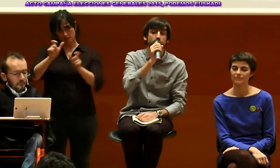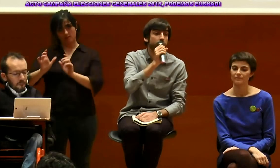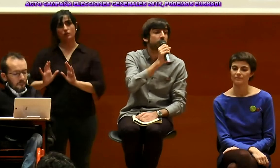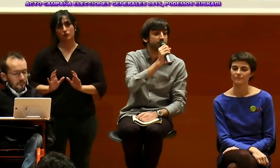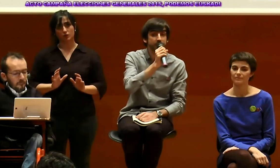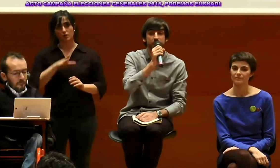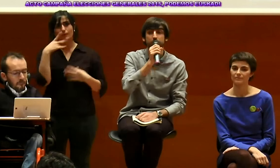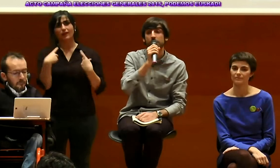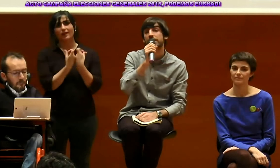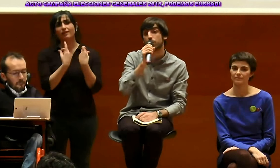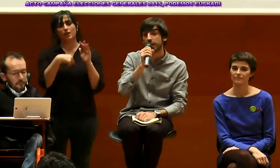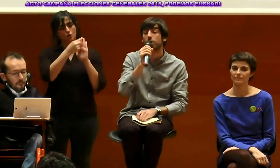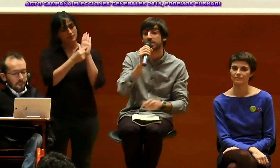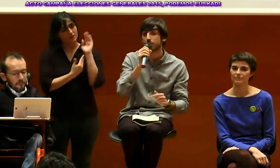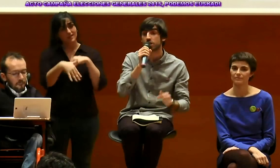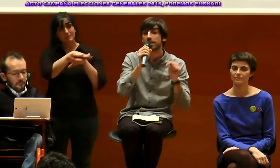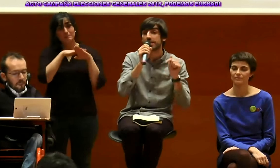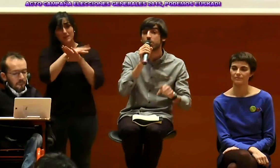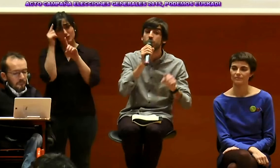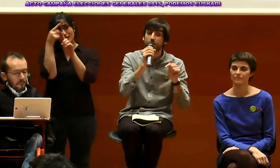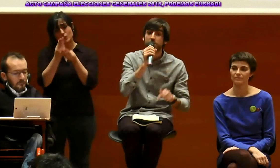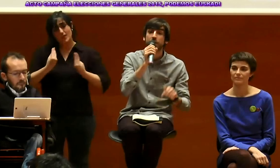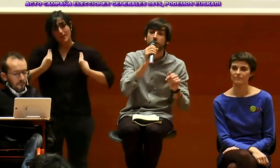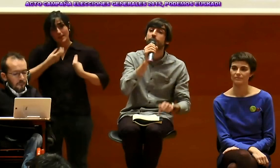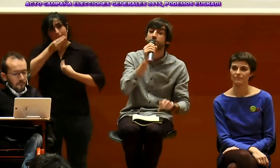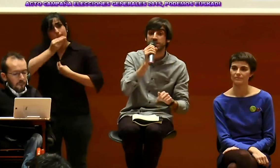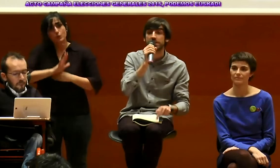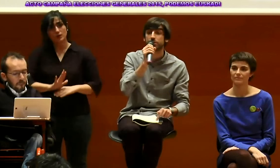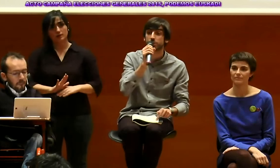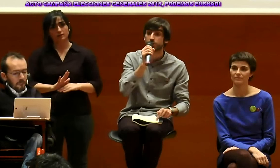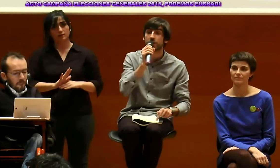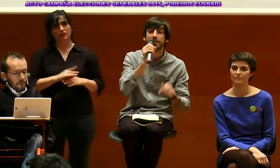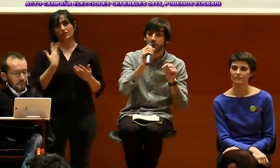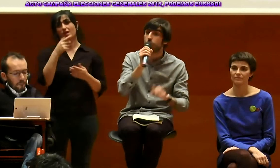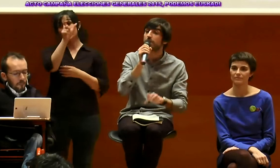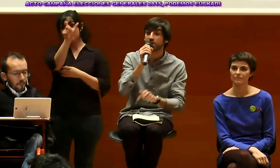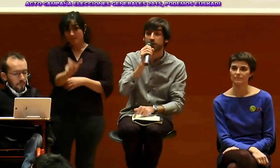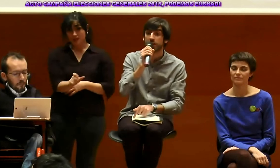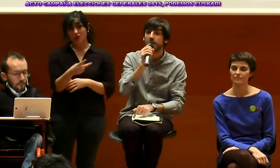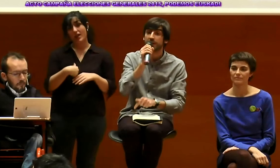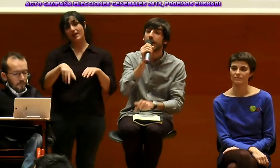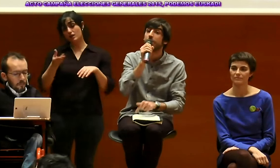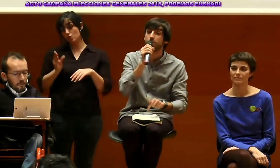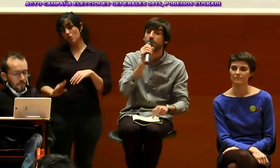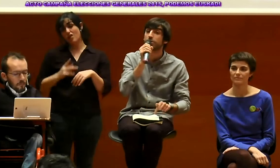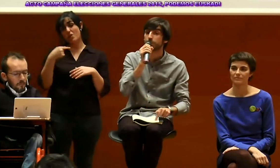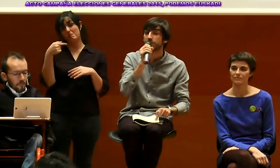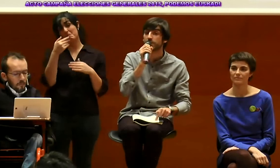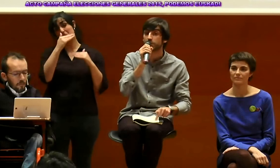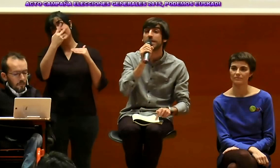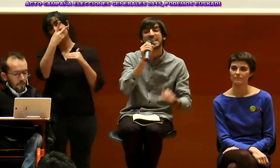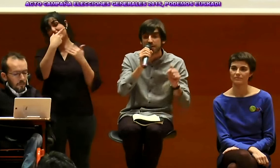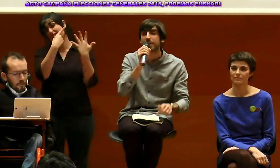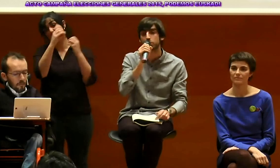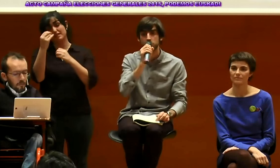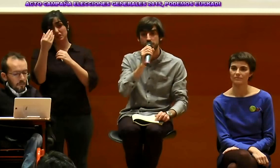unas condiciones mínimas para una vida buena. Lo decimos, ninguna persona con menos de 600 euros, ninguna persona trabajando por menos de